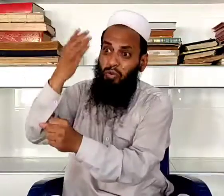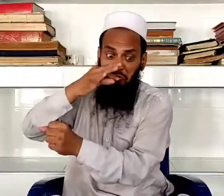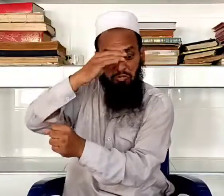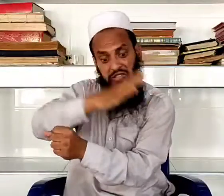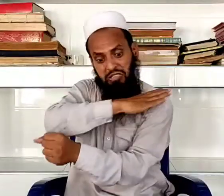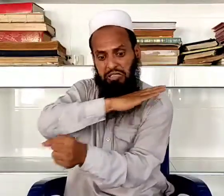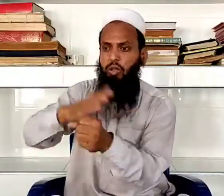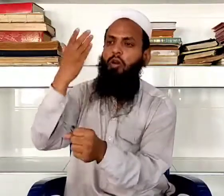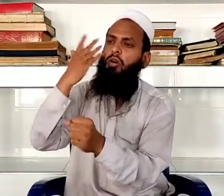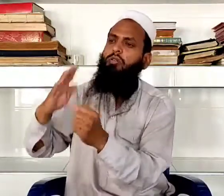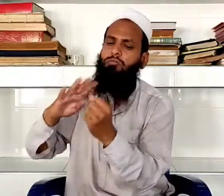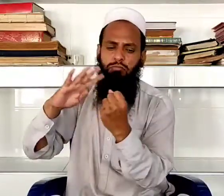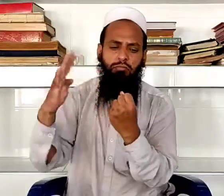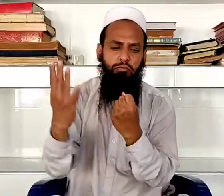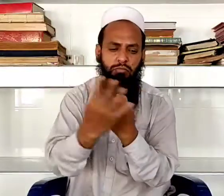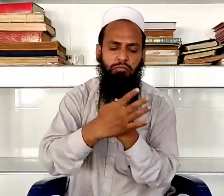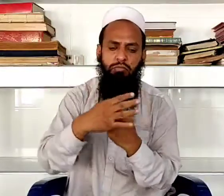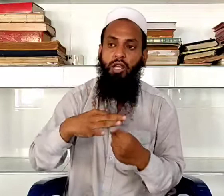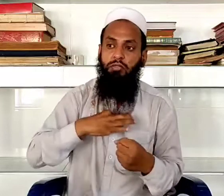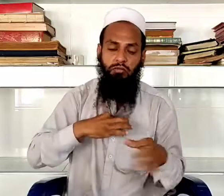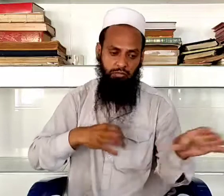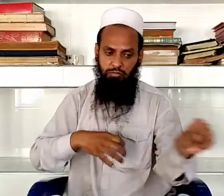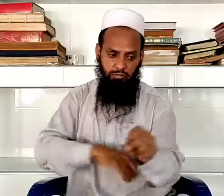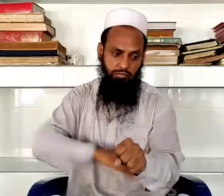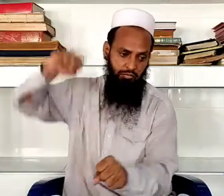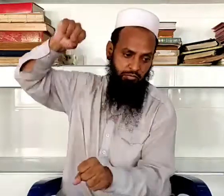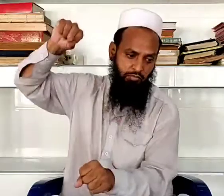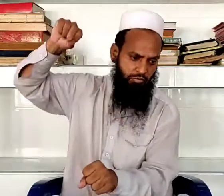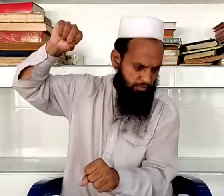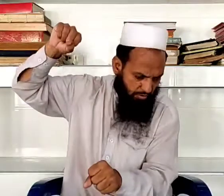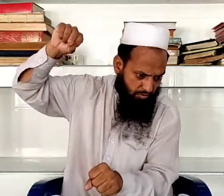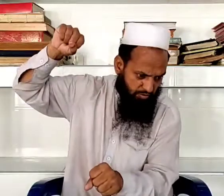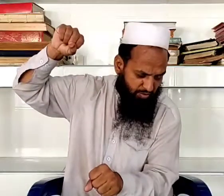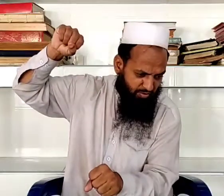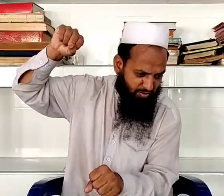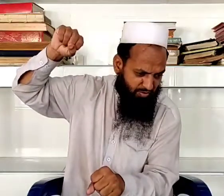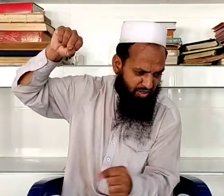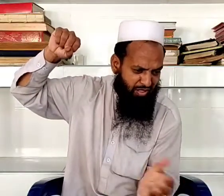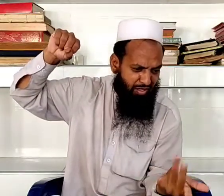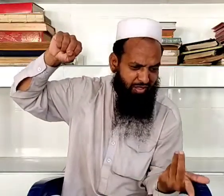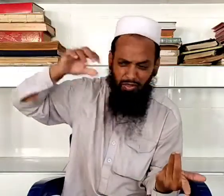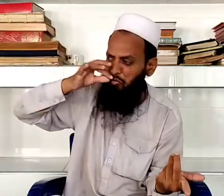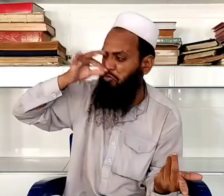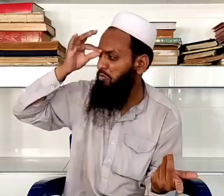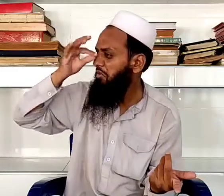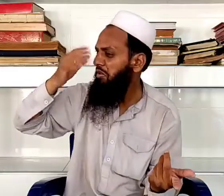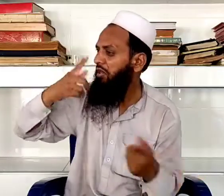ਮੁਹੰਮਦ ਬਿਨ ਹੰਕੀਆ ਦੇ ਨਾਮ ਉੱਤੇ ਪੁਕਾਰਿਆ ਜਾਂਦਾ ਹੈ, ਇੱਕ ਦਾ ਨਾਮ ਅਬਦੁੱਲਾ ਬਿਨ ਅਲੀ ਹੈ, ਇੱਕ ਦਾ ਨਾਮ ਅਬੂ ਬਕਰ ਬਿਨ ਅਲੀ ਹੈ, ਔਰ